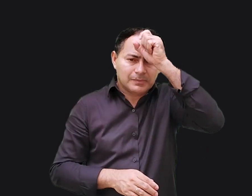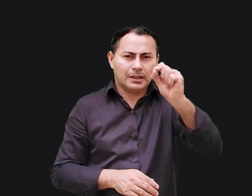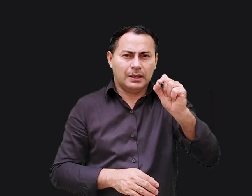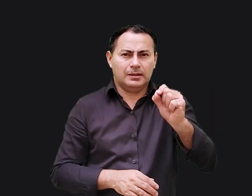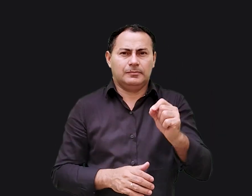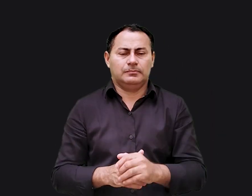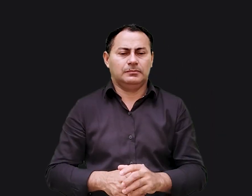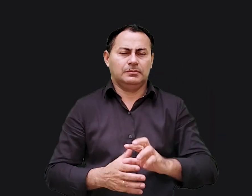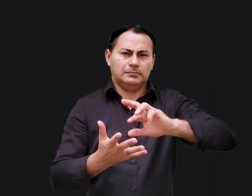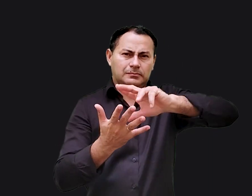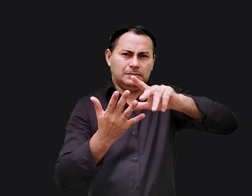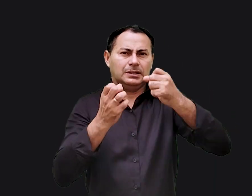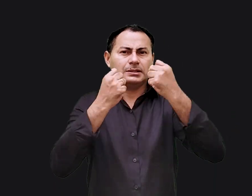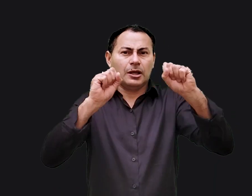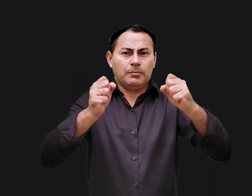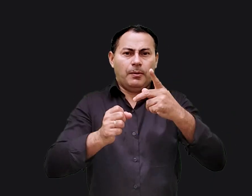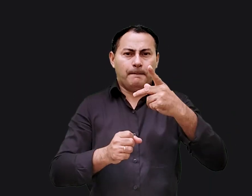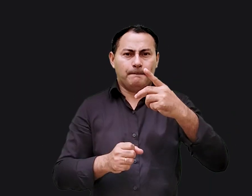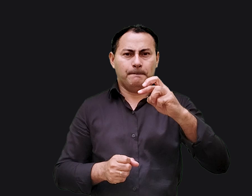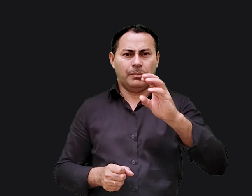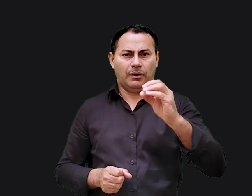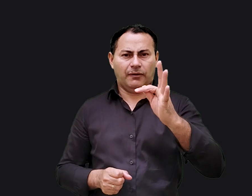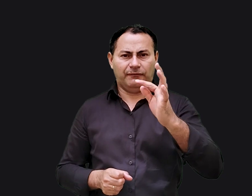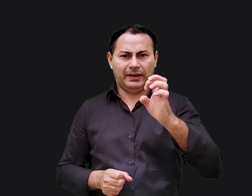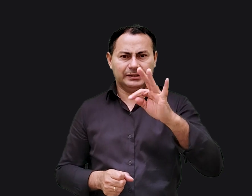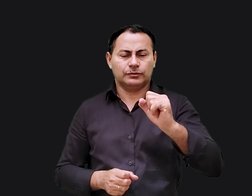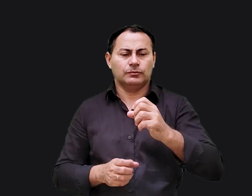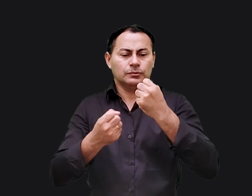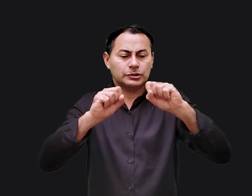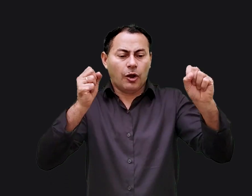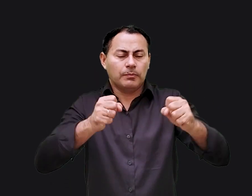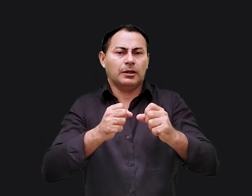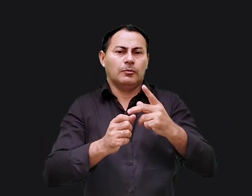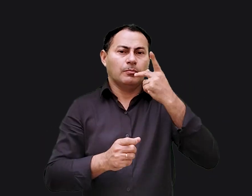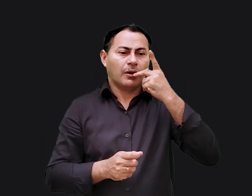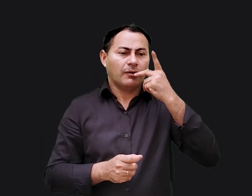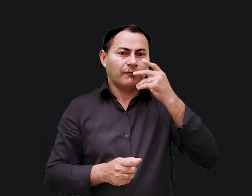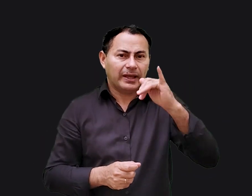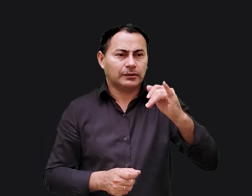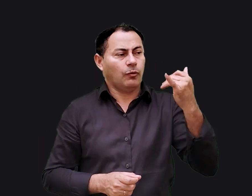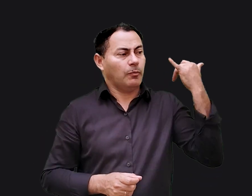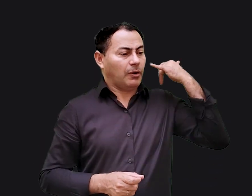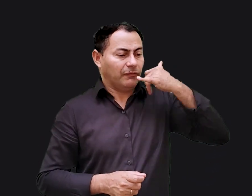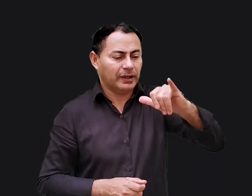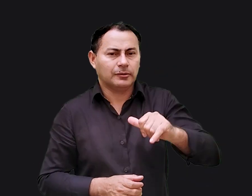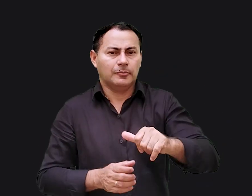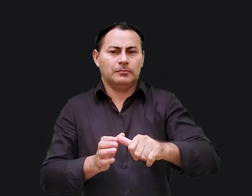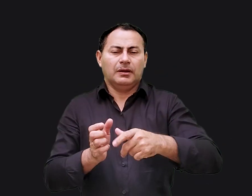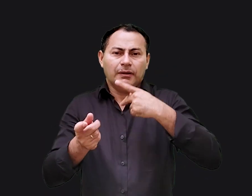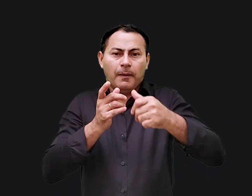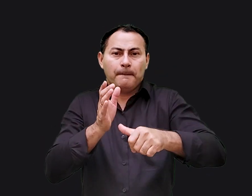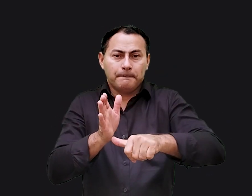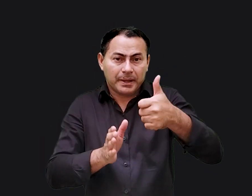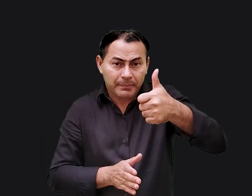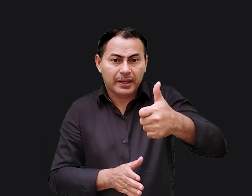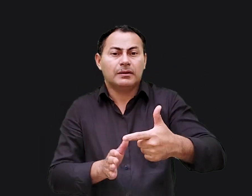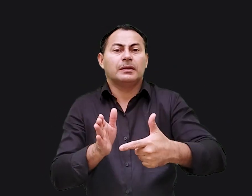aprendemos que há vários salmos proféticos, onde o salmista é um profeta e previu o primeiro e o segundo advento